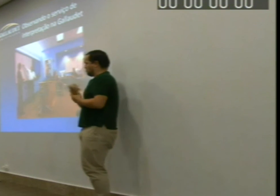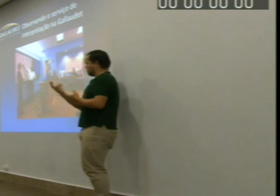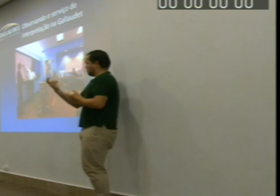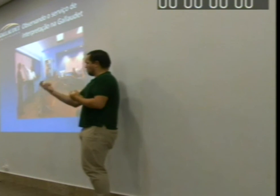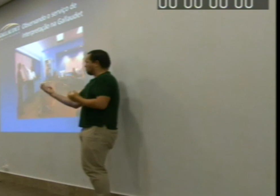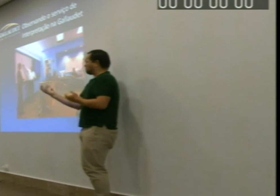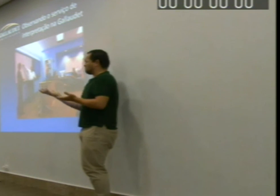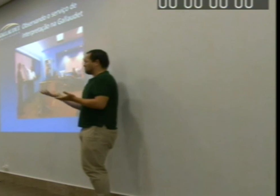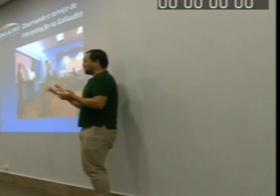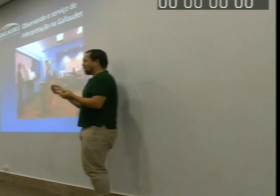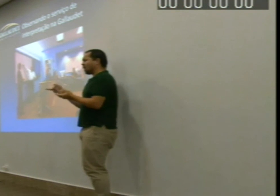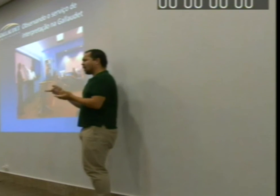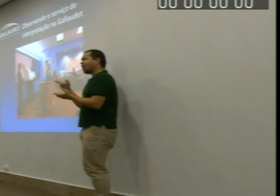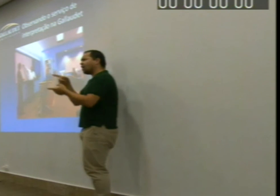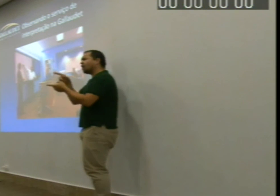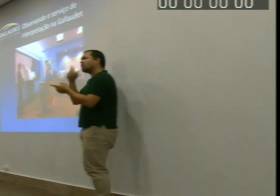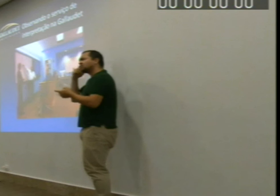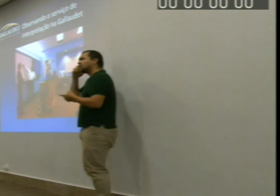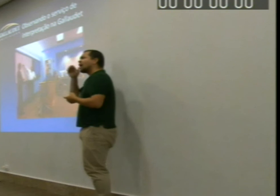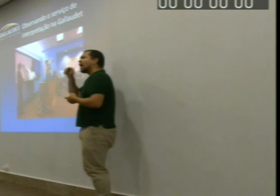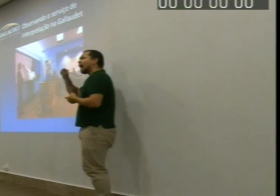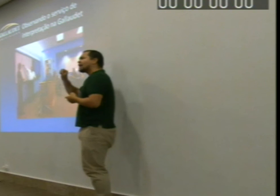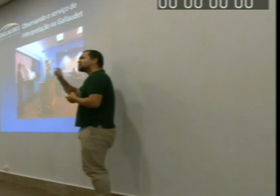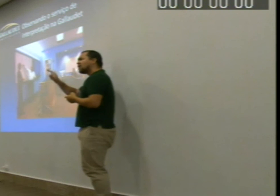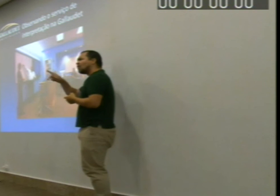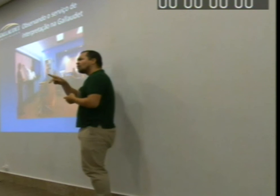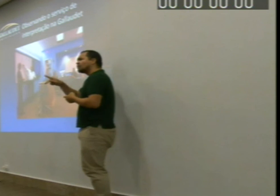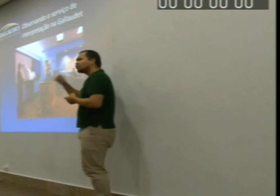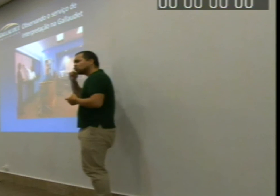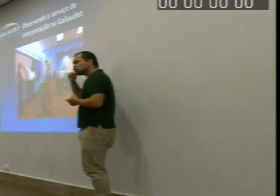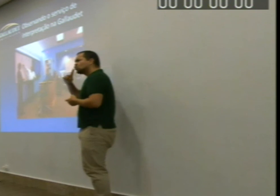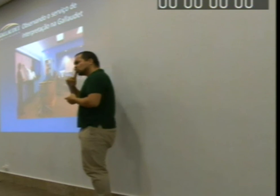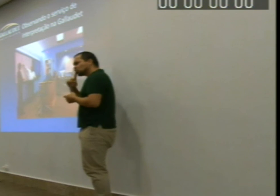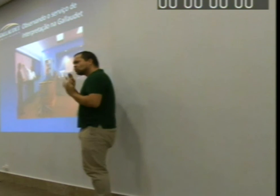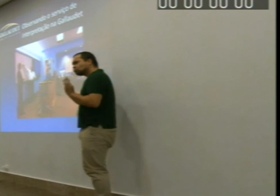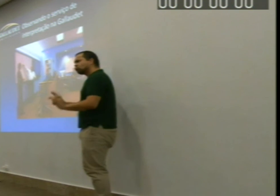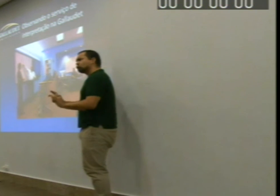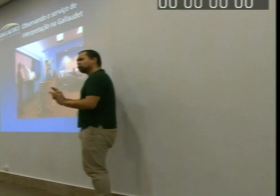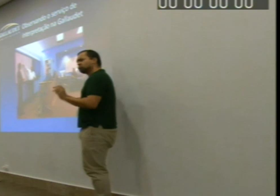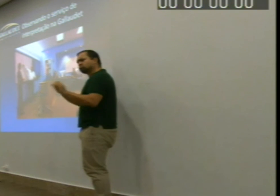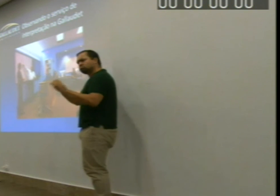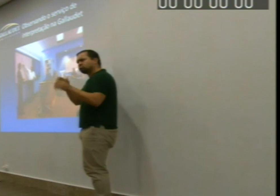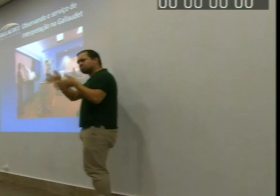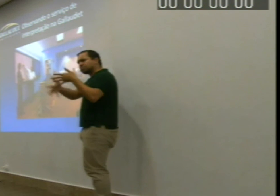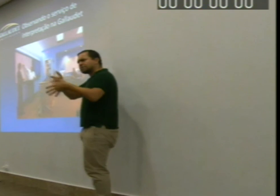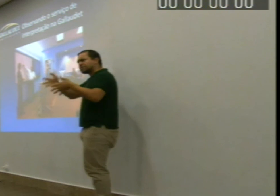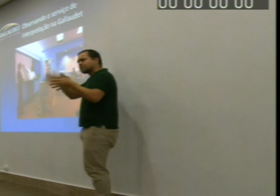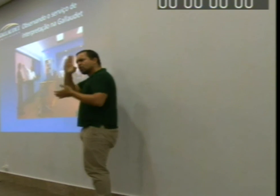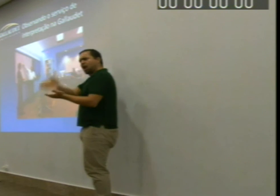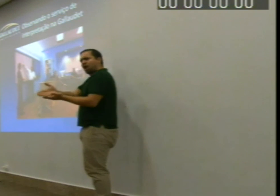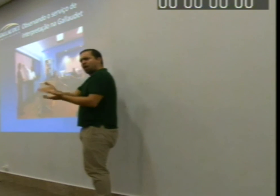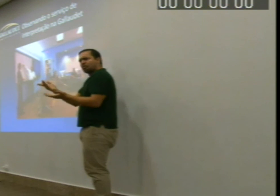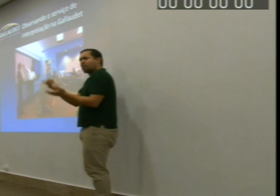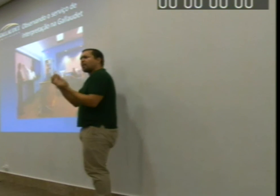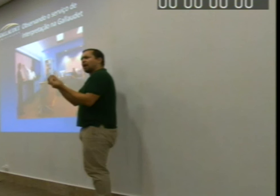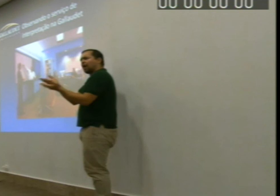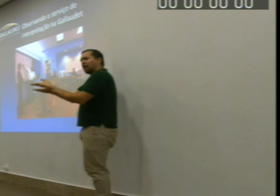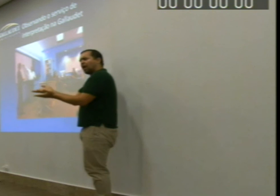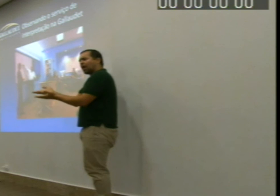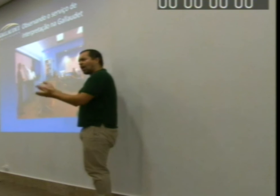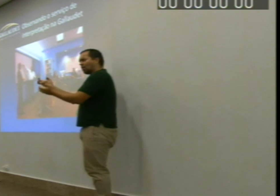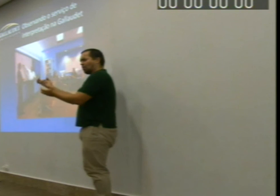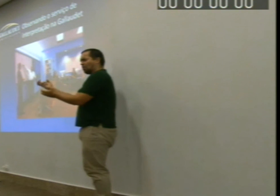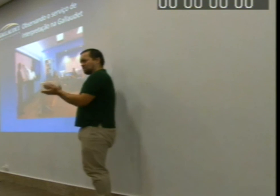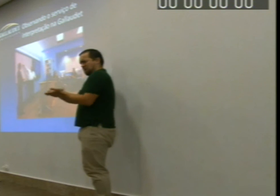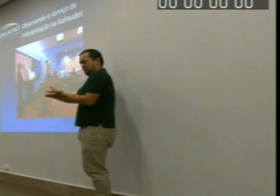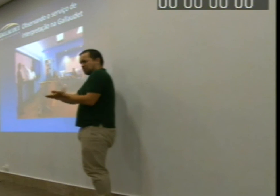ciras duas duas cadeiras Espera aí por que professor de ASL é surdo Ele vai ensar em